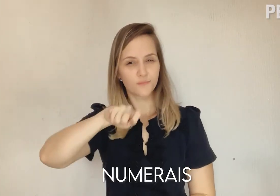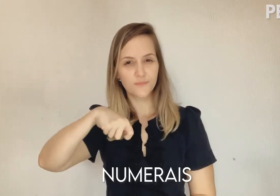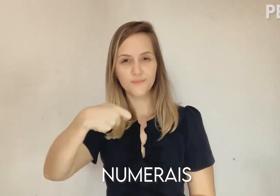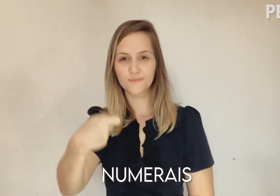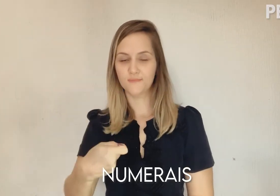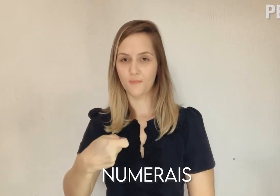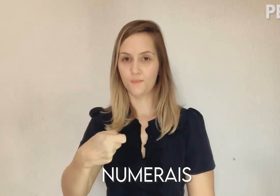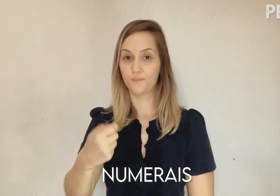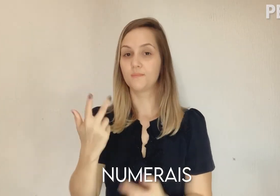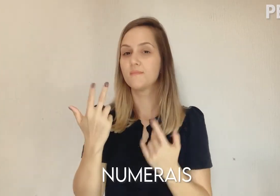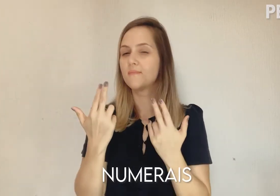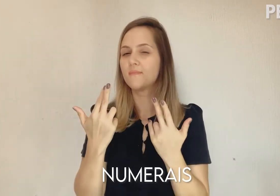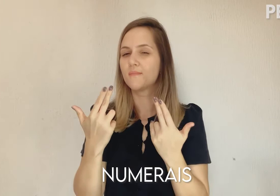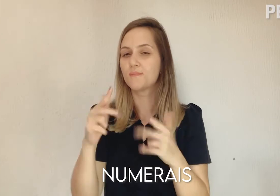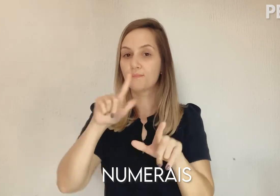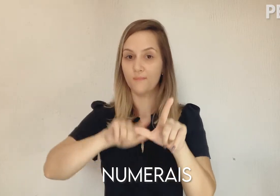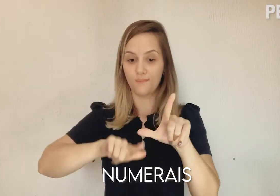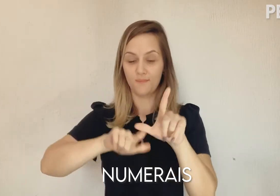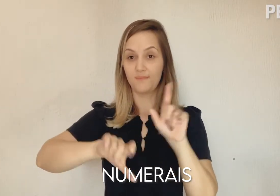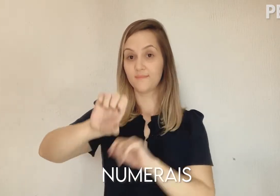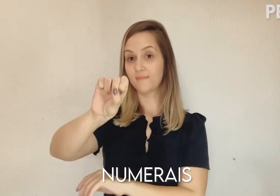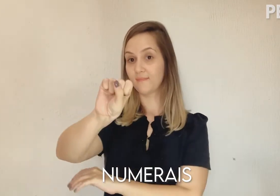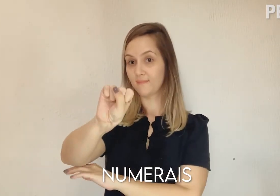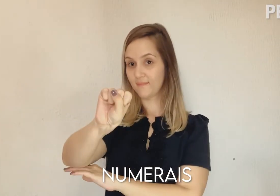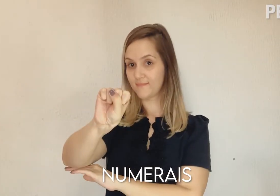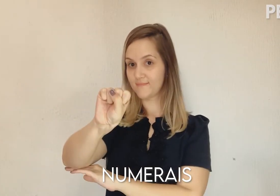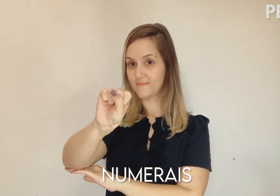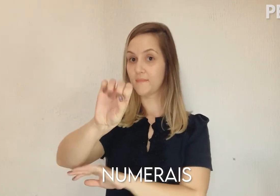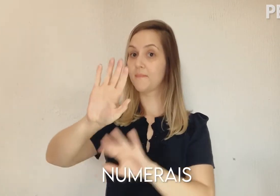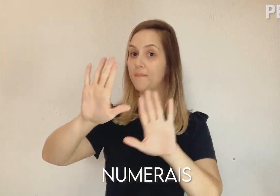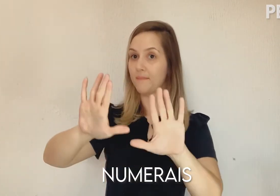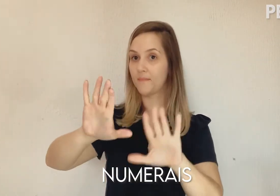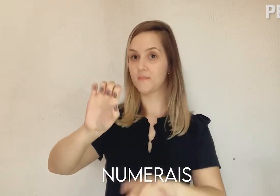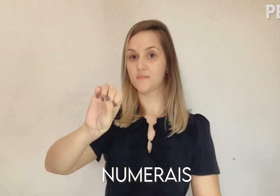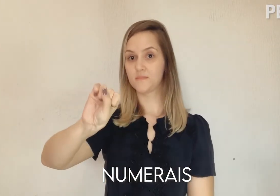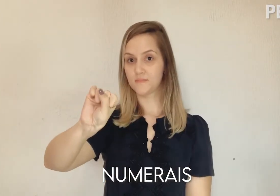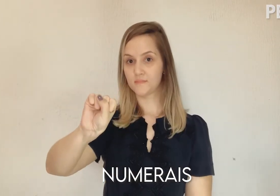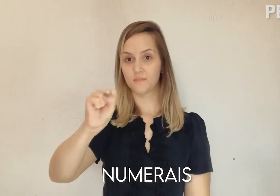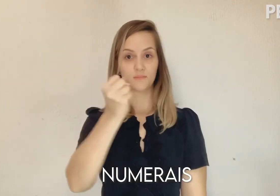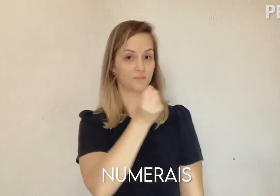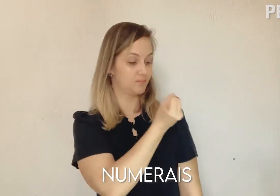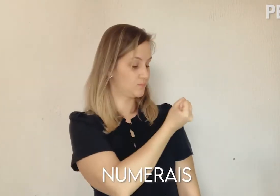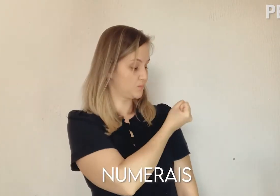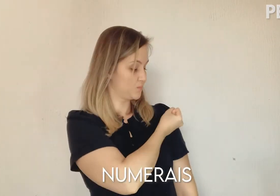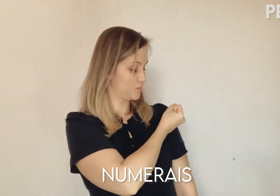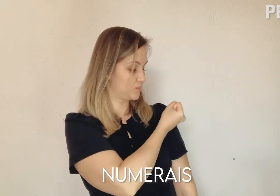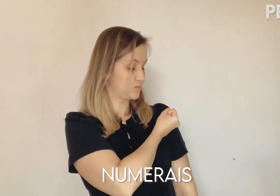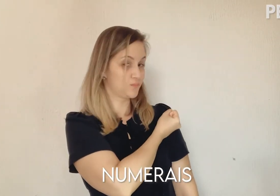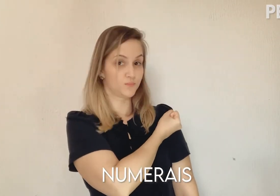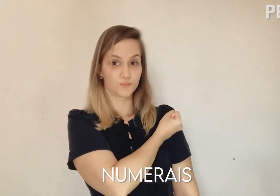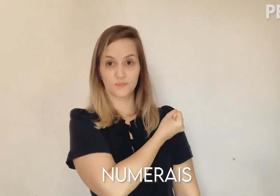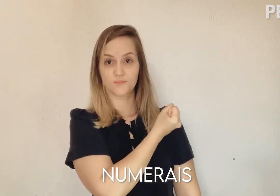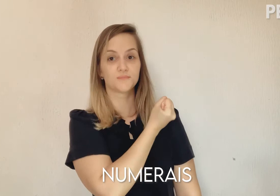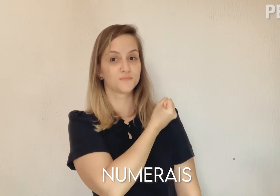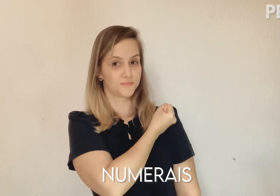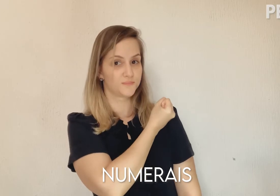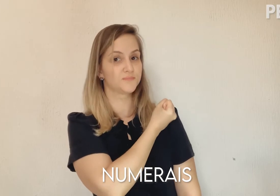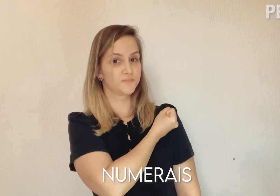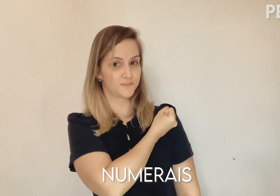numerais. Veja o sinal de números. Lembra quando aprendemos a letra S? É a mesma configuração de mão, porém o